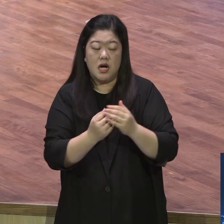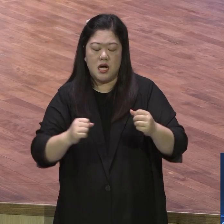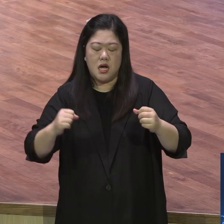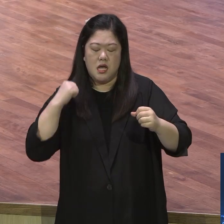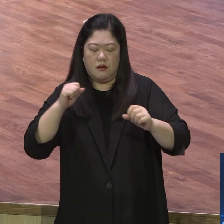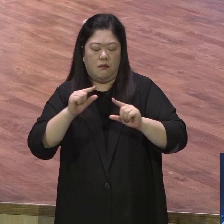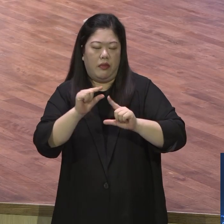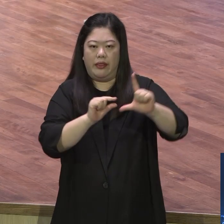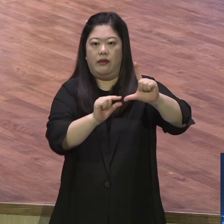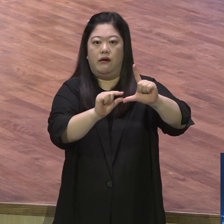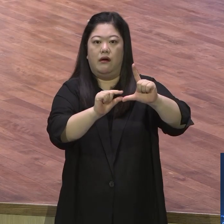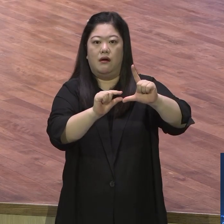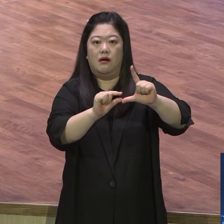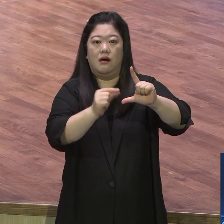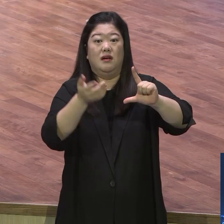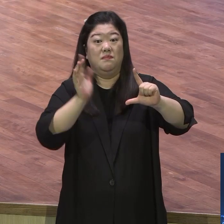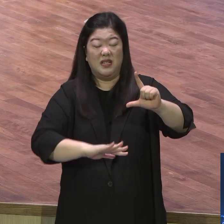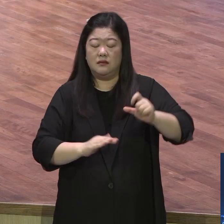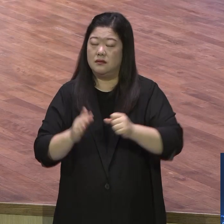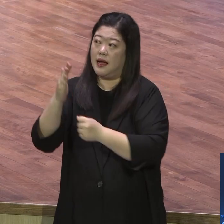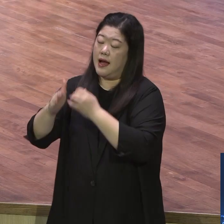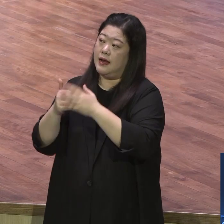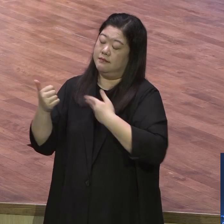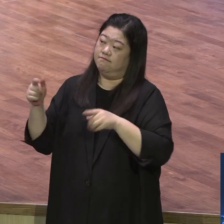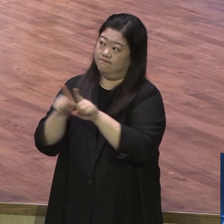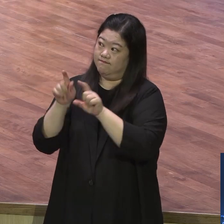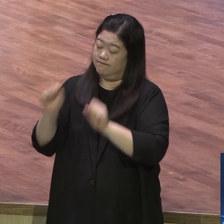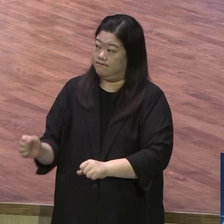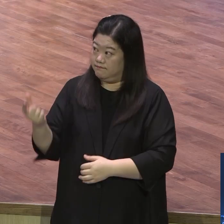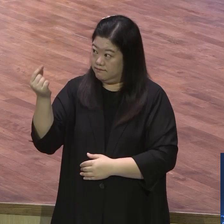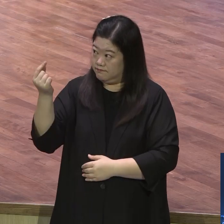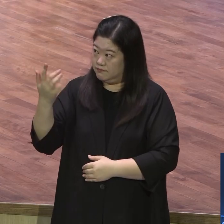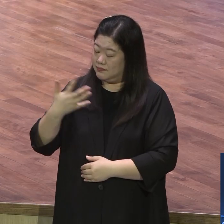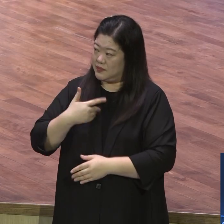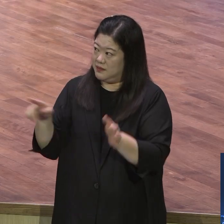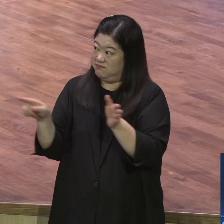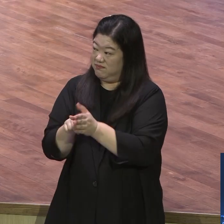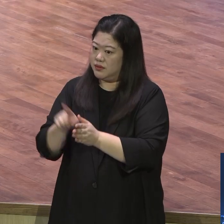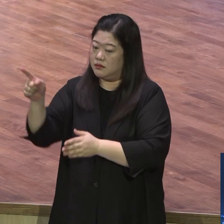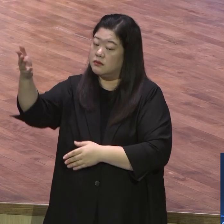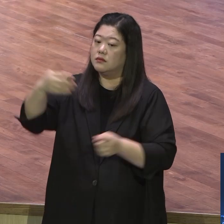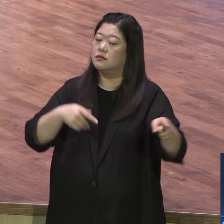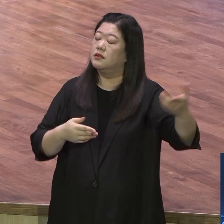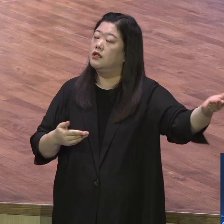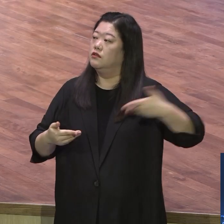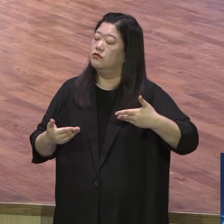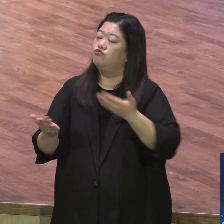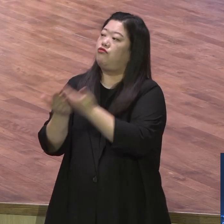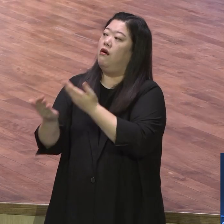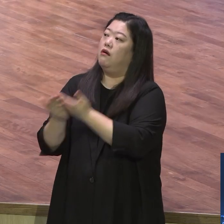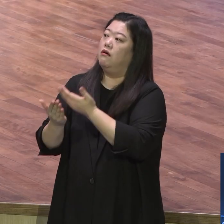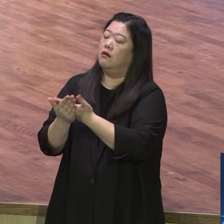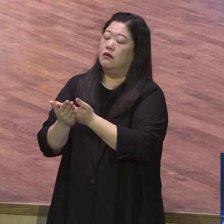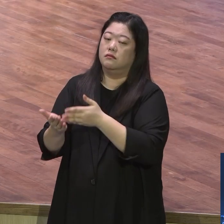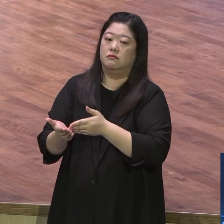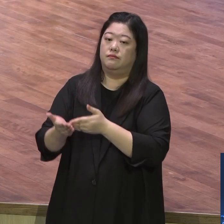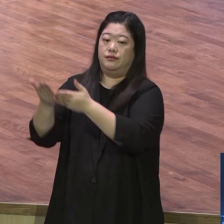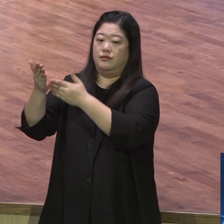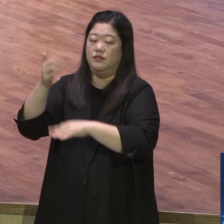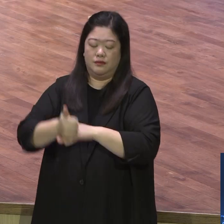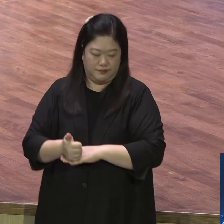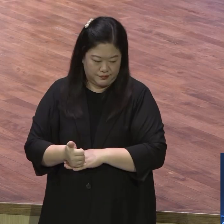요하께서 나와 함께 하시면 나라는 믿음 가지고 그 땅을 차지합니다 갈레비는 기고를 장대한